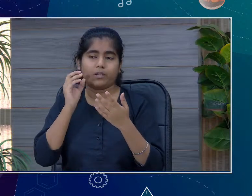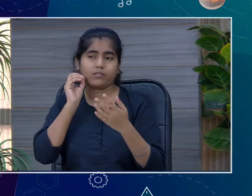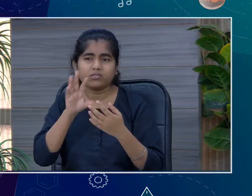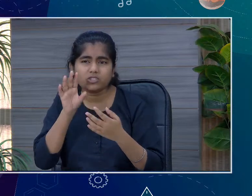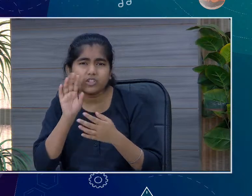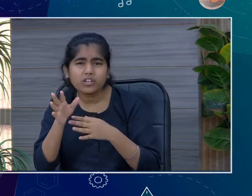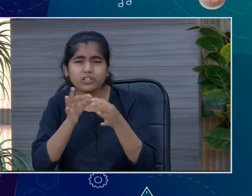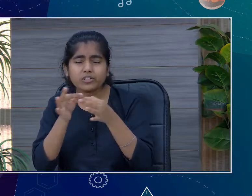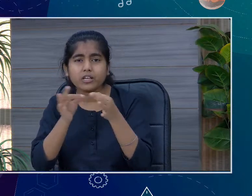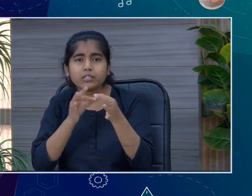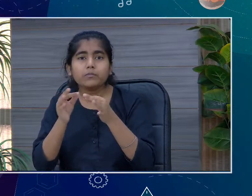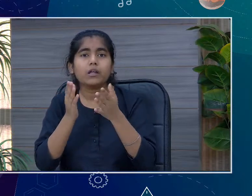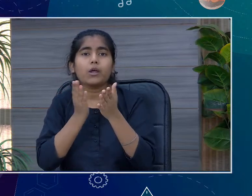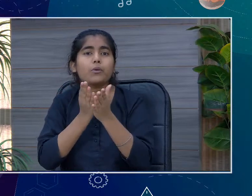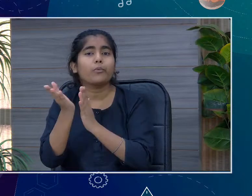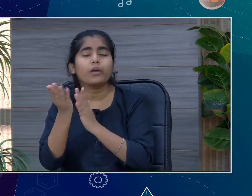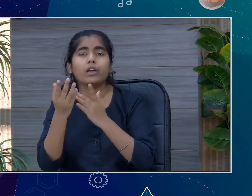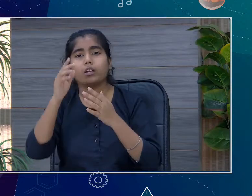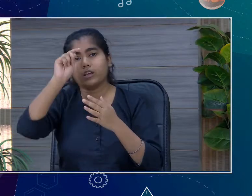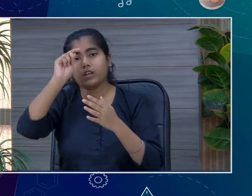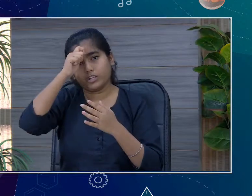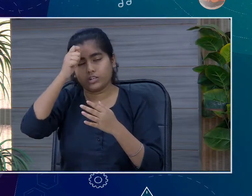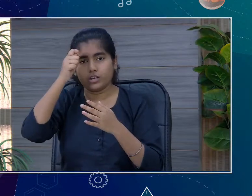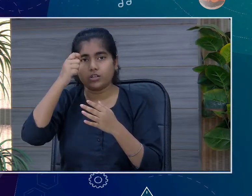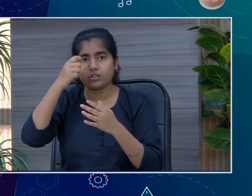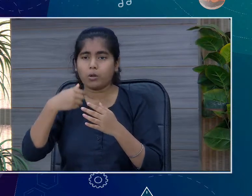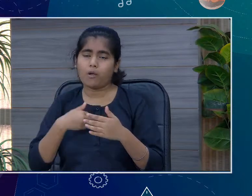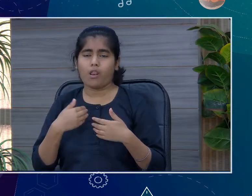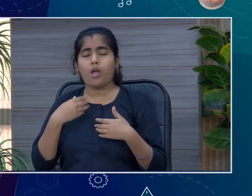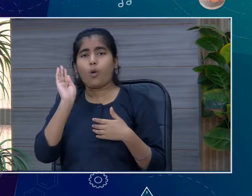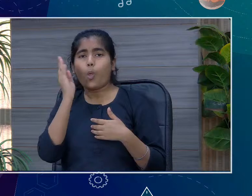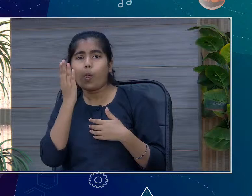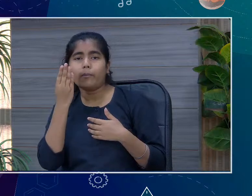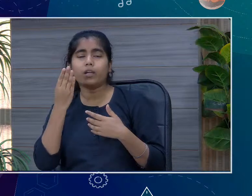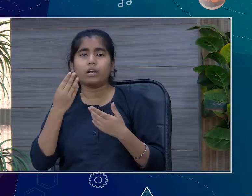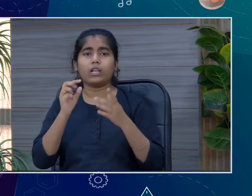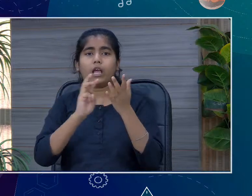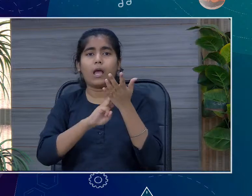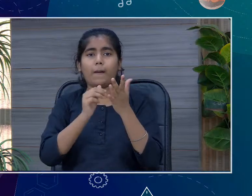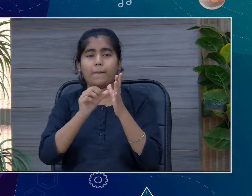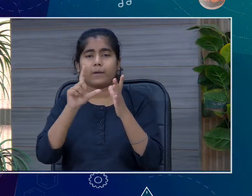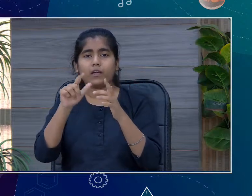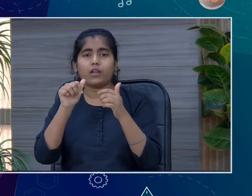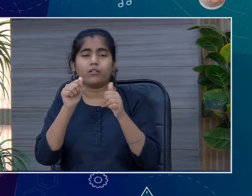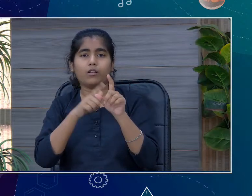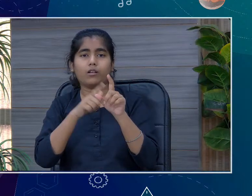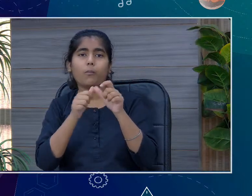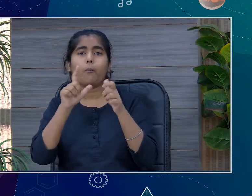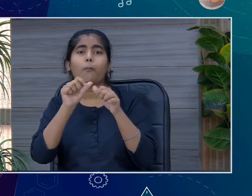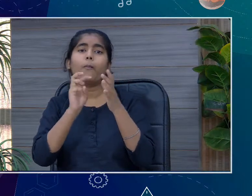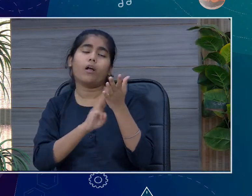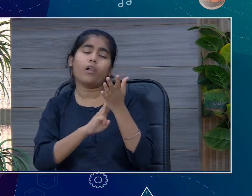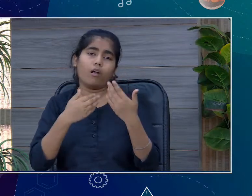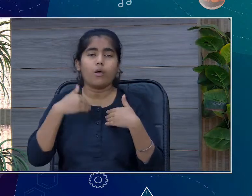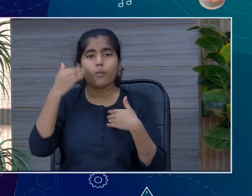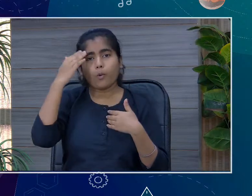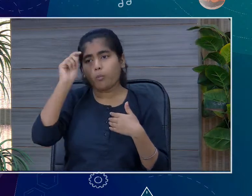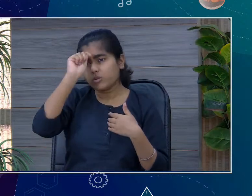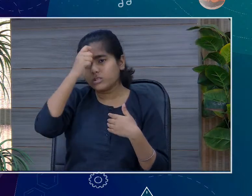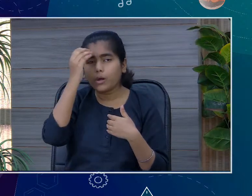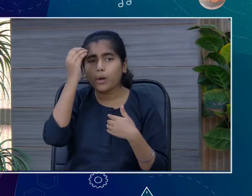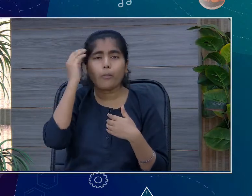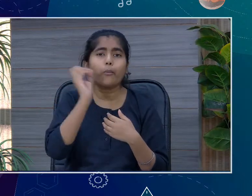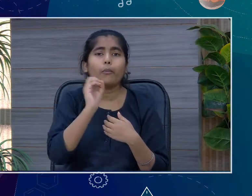है और मुझे तमिल आती है या मुझे मलयालम आती है, आई एम नॉट वेरी वेल वर्स्ड इन इंग्लिश. So the kind